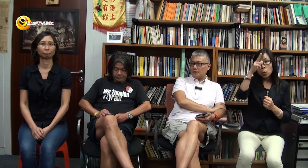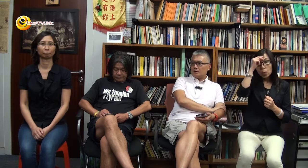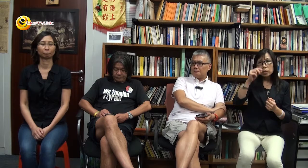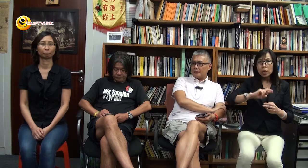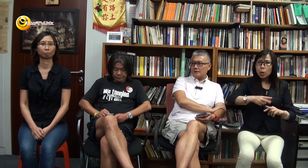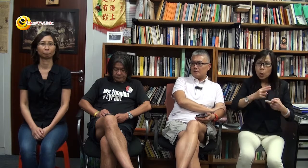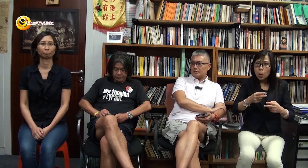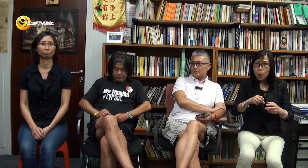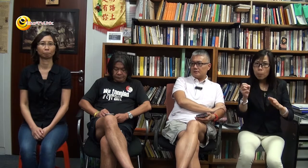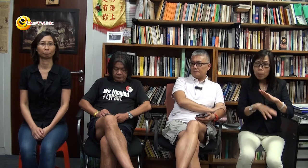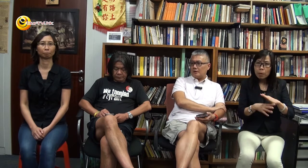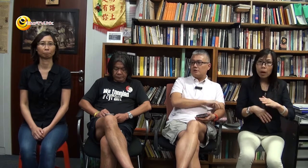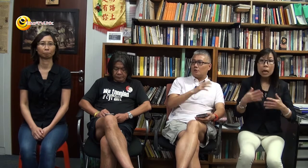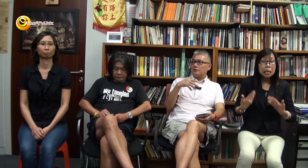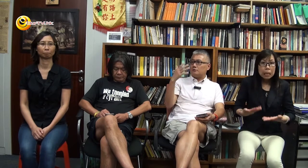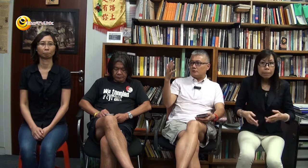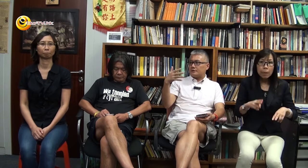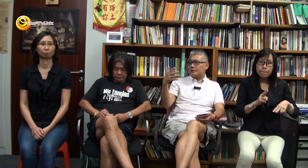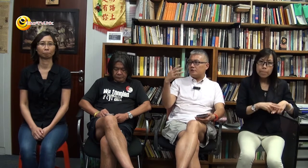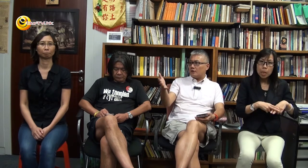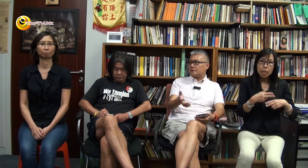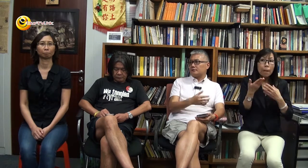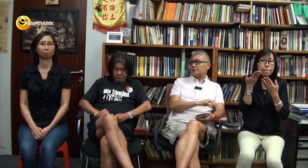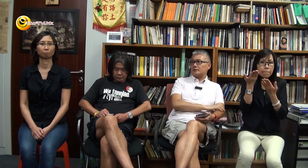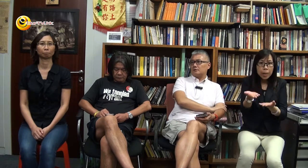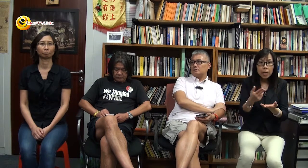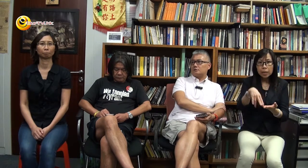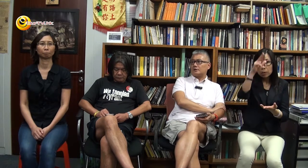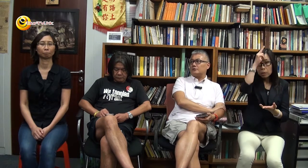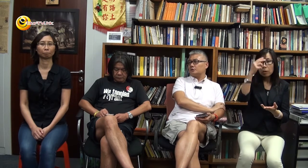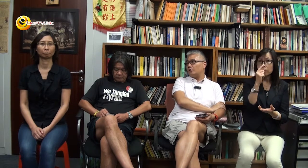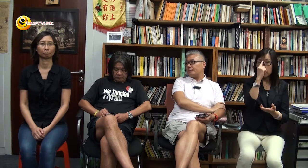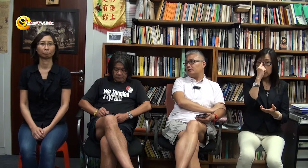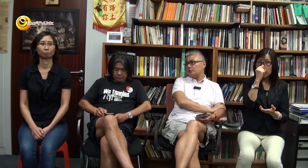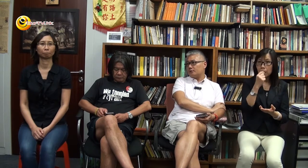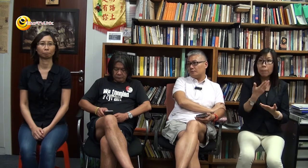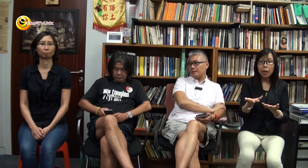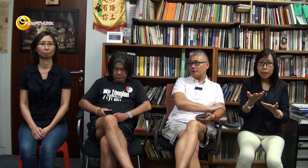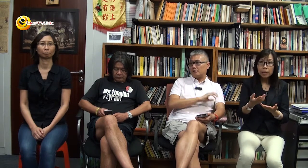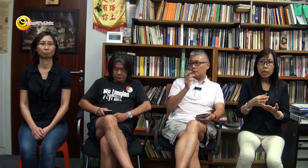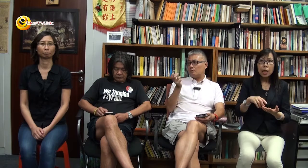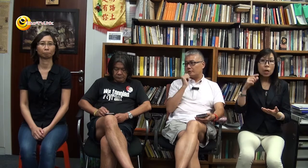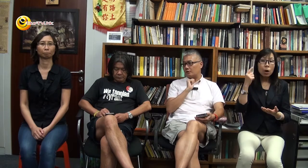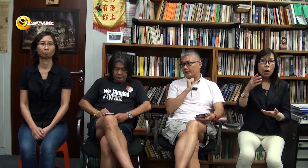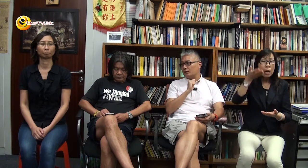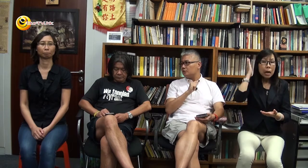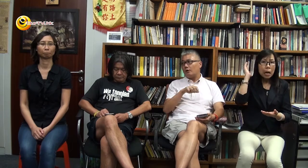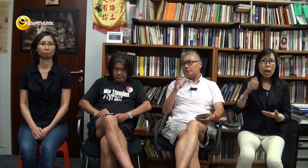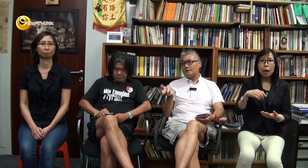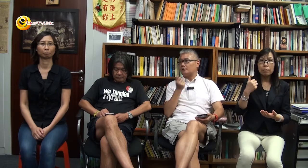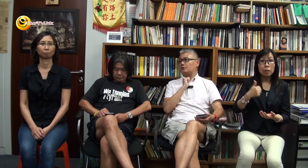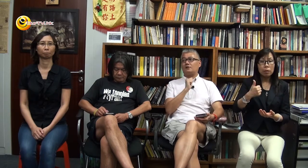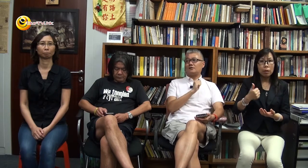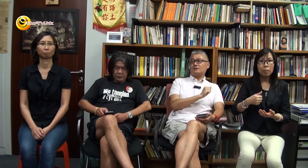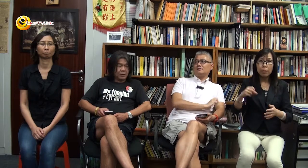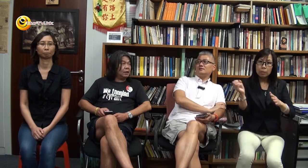府俾依一個曾德成俾可以容許梁振英讓曾德成提早被退休，同埋俾劉江華上位，都係一